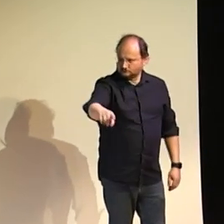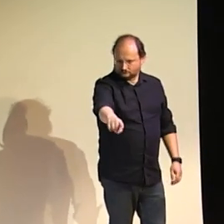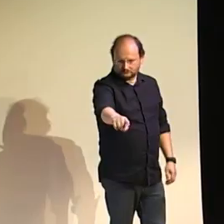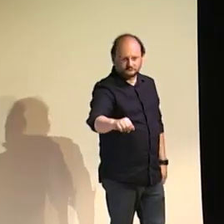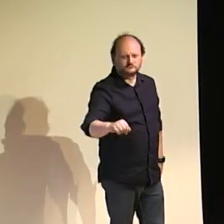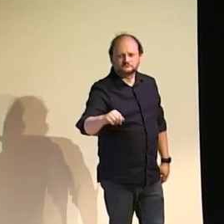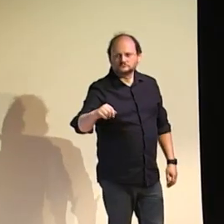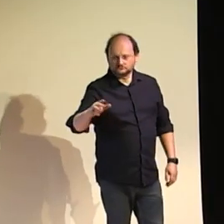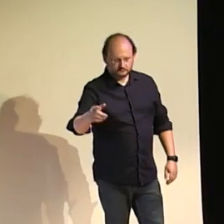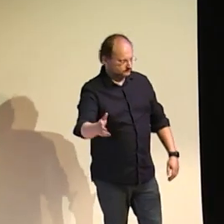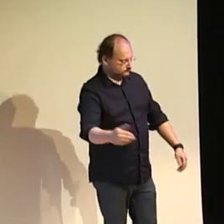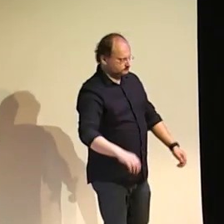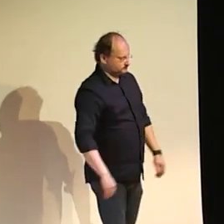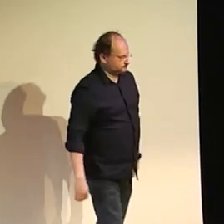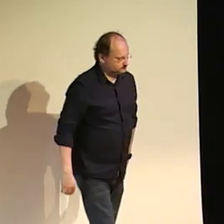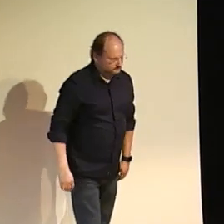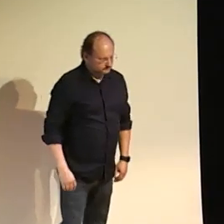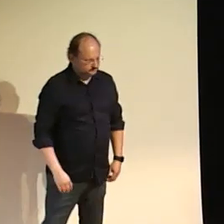Une autre question ?